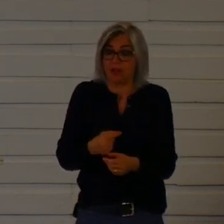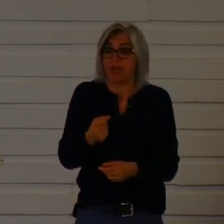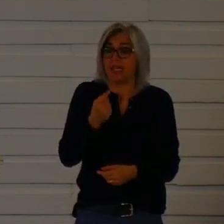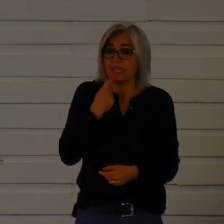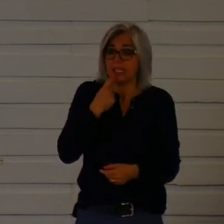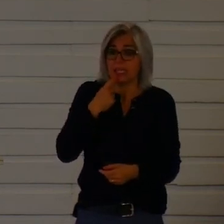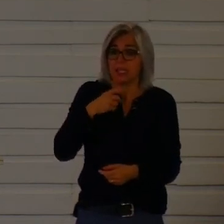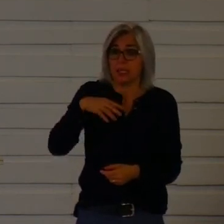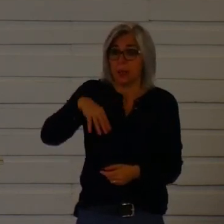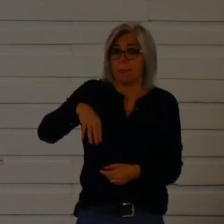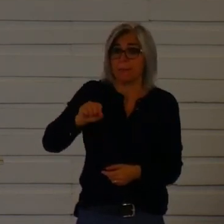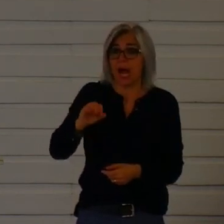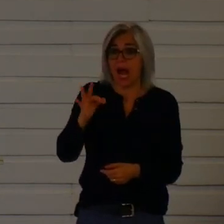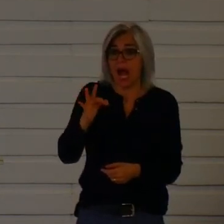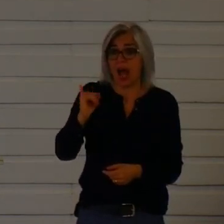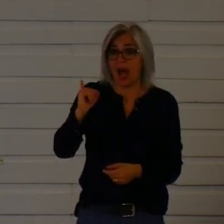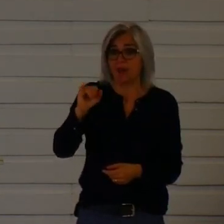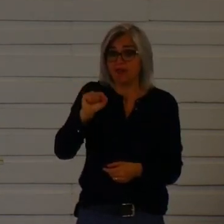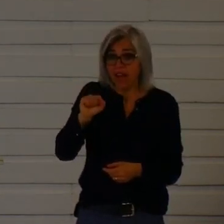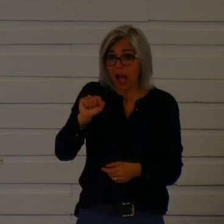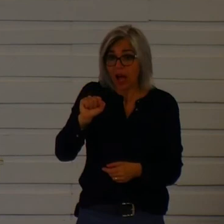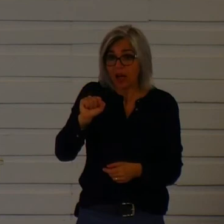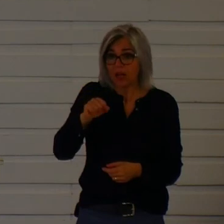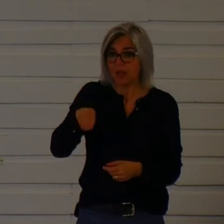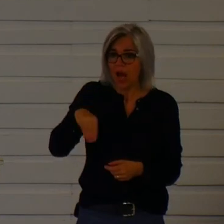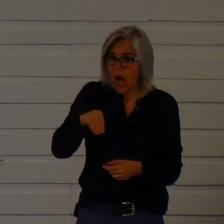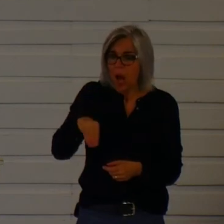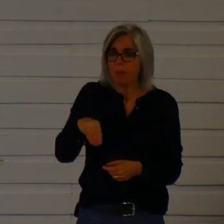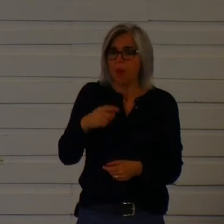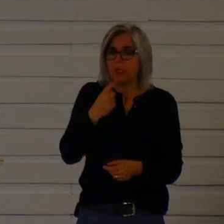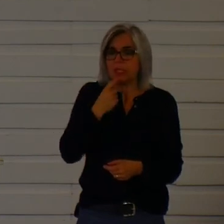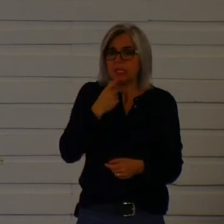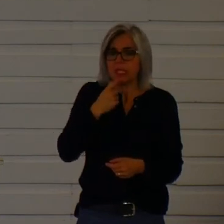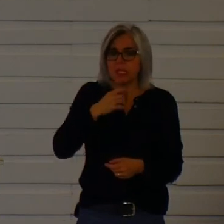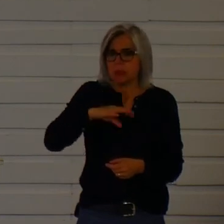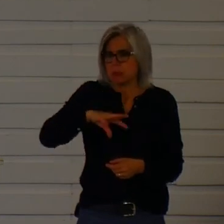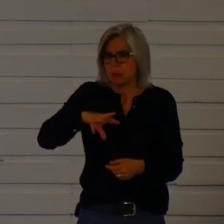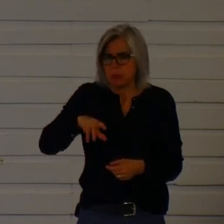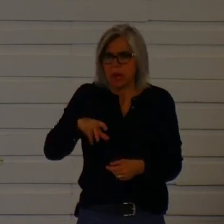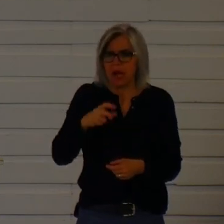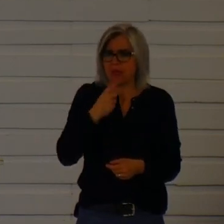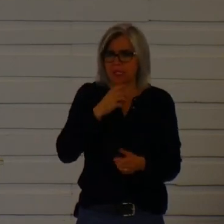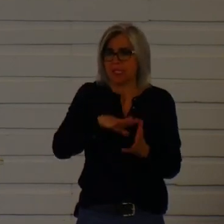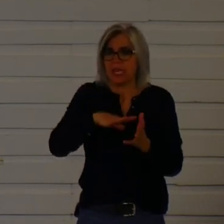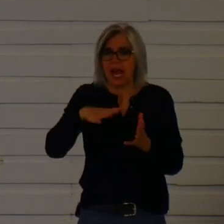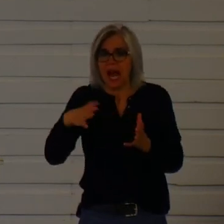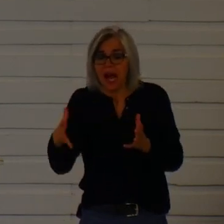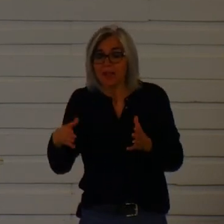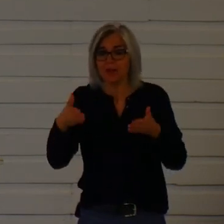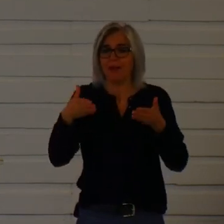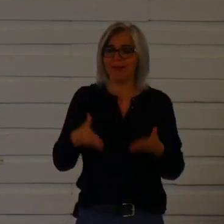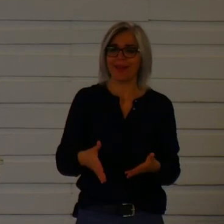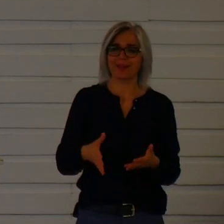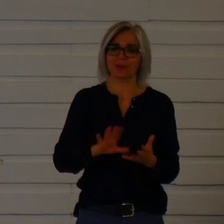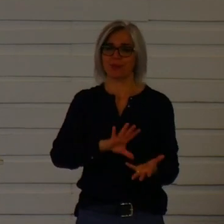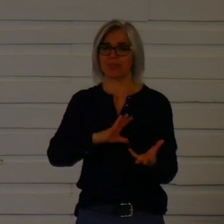certe situazioni e il Signore li ha tirati fuori. Quando fanno la veglia di preghiera di notte, mi diceva, mi ha mandato le foto, mi ha detto: